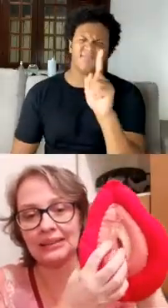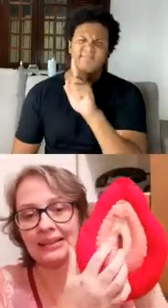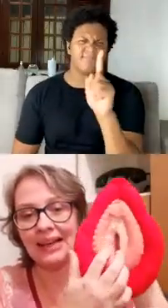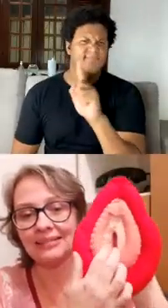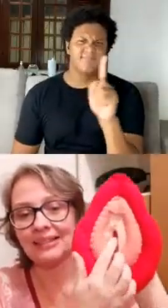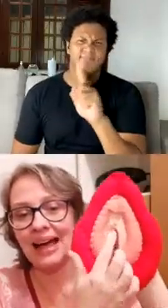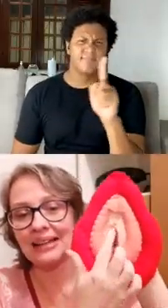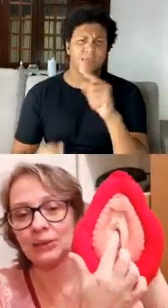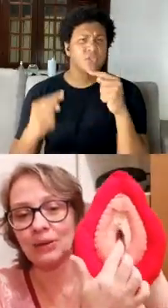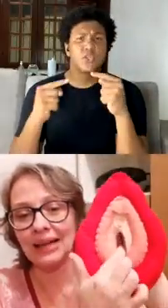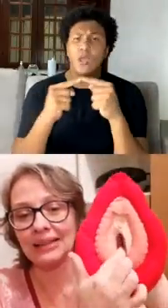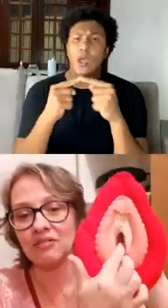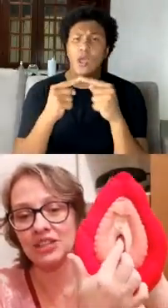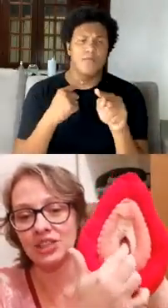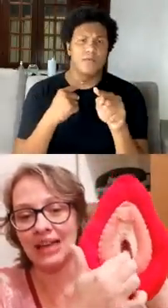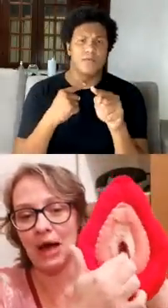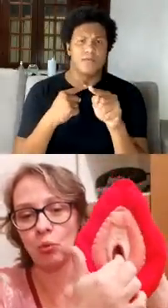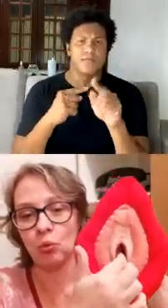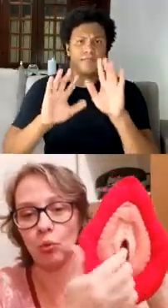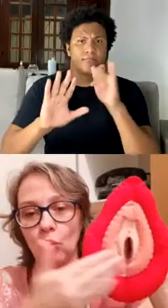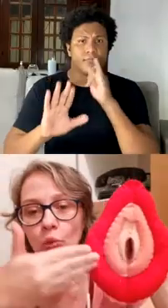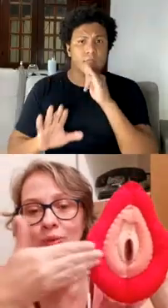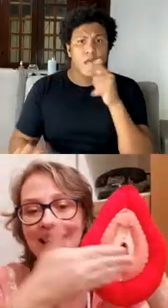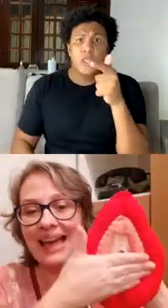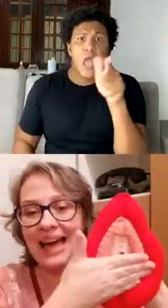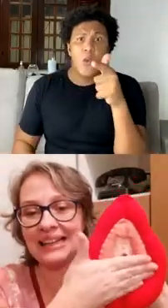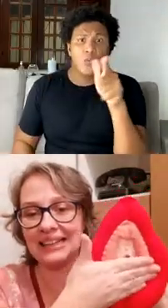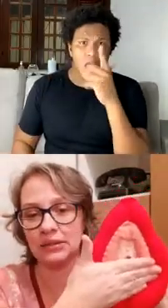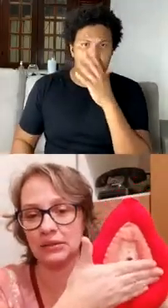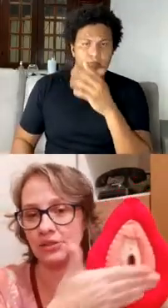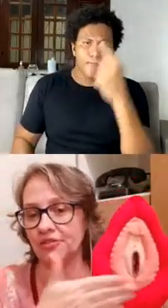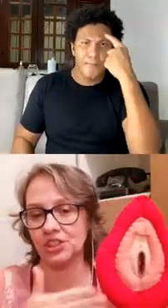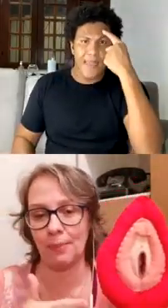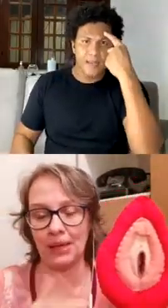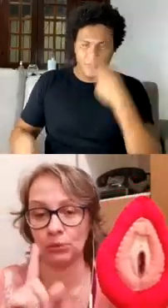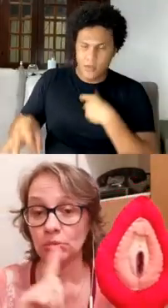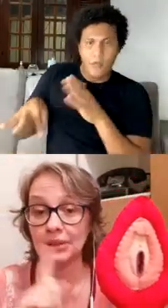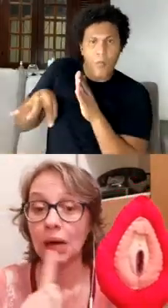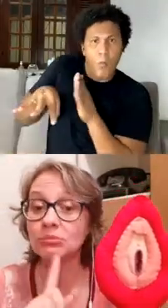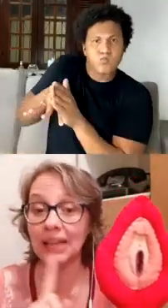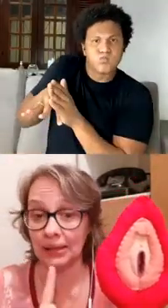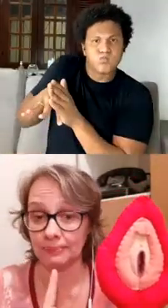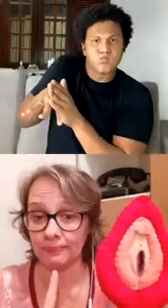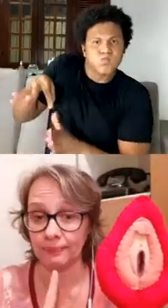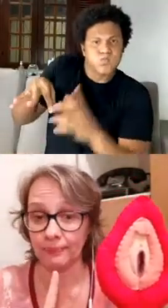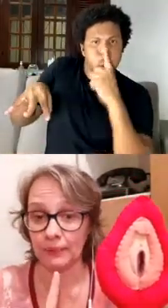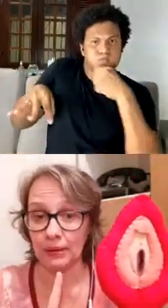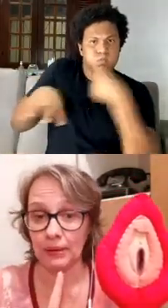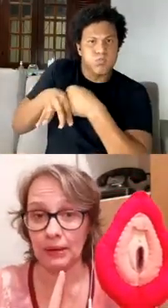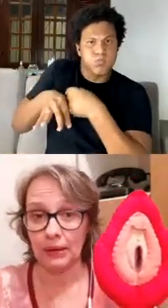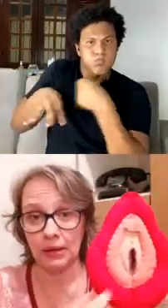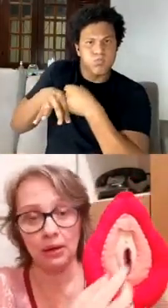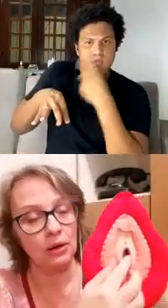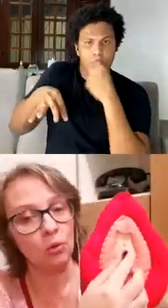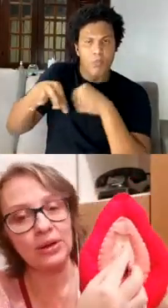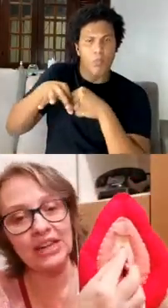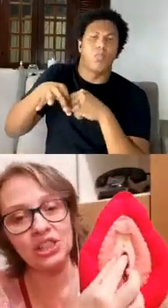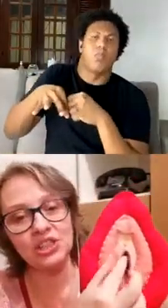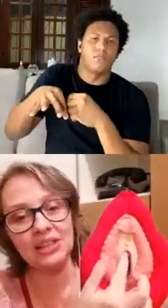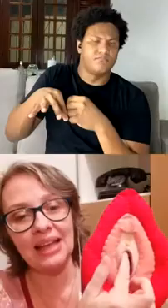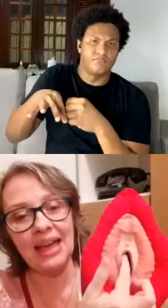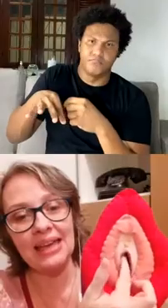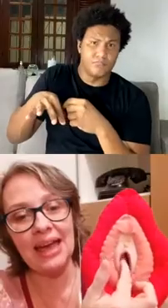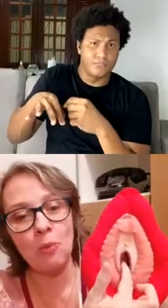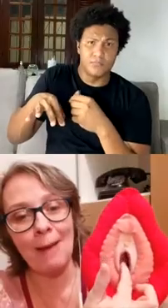tem na entrada do canal vaginal um lacre de fechamento. Não tem. O que a